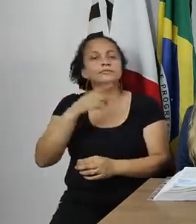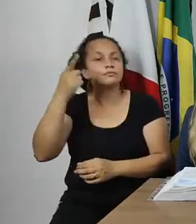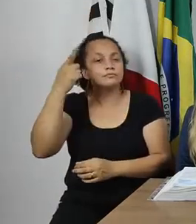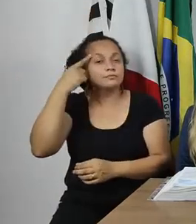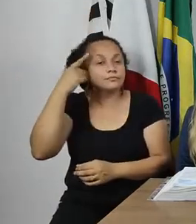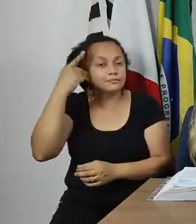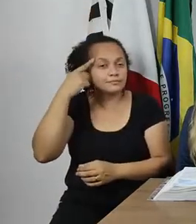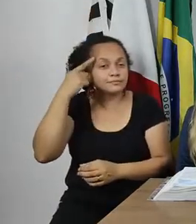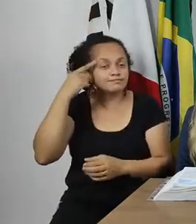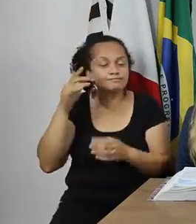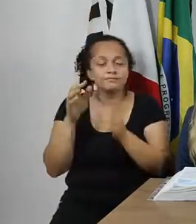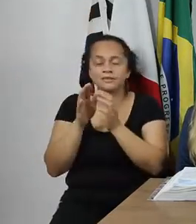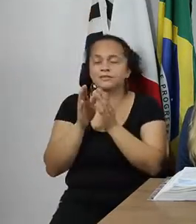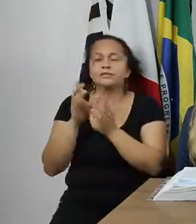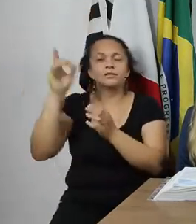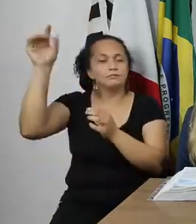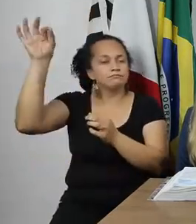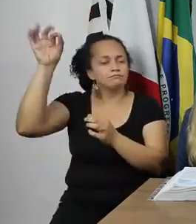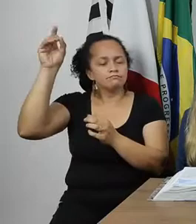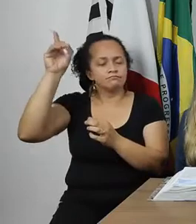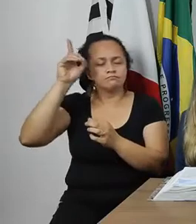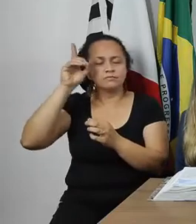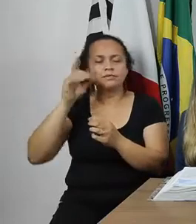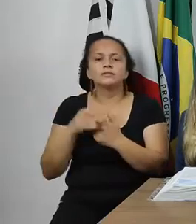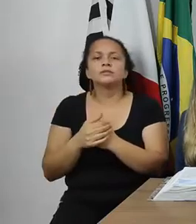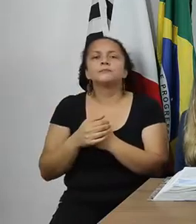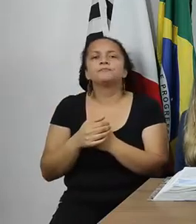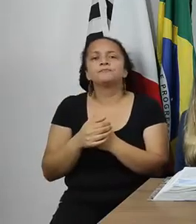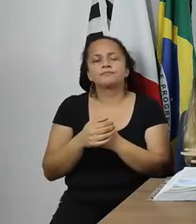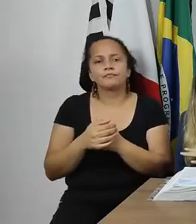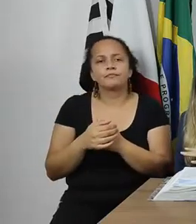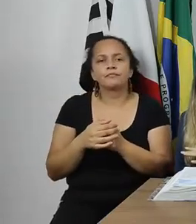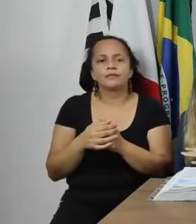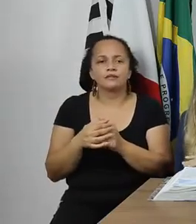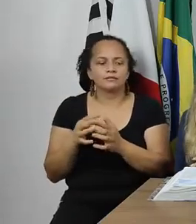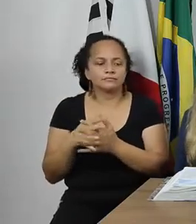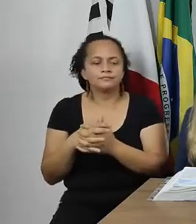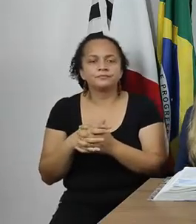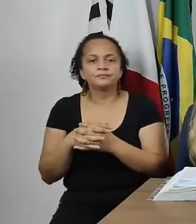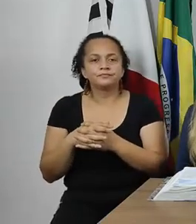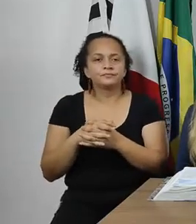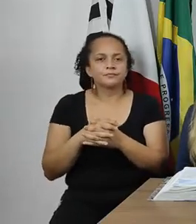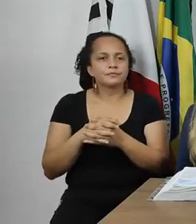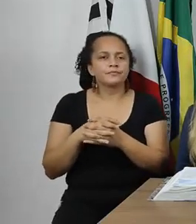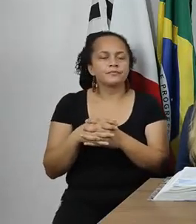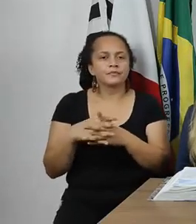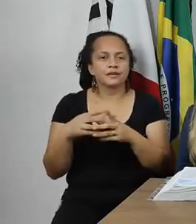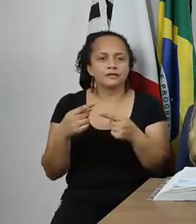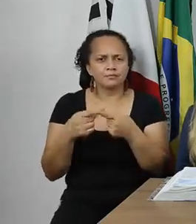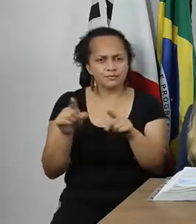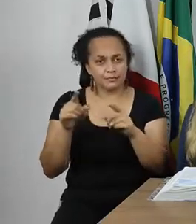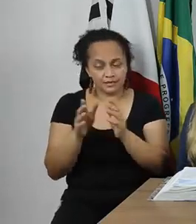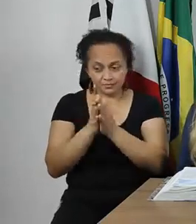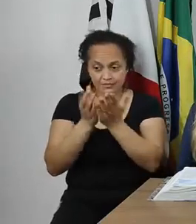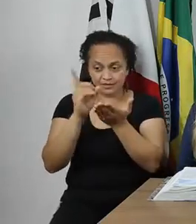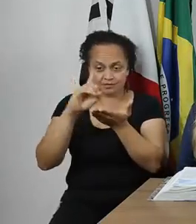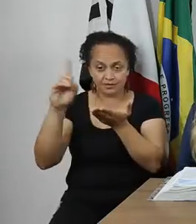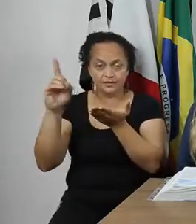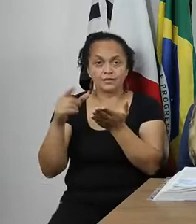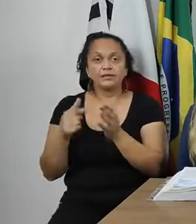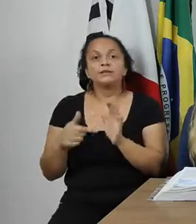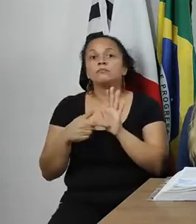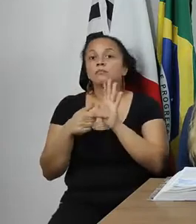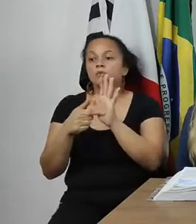não caia nas tentações do inimigo. No decorrer da história a gente vai aprender mais coisas sobre isso. Mas quando a Bíblia fala que ele